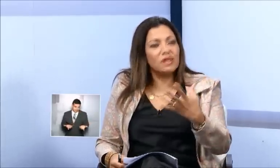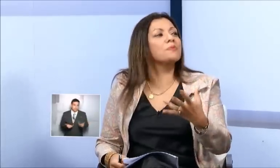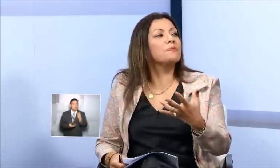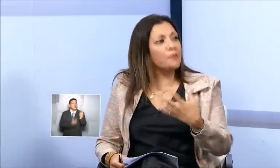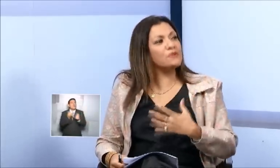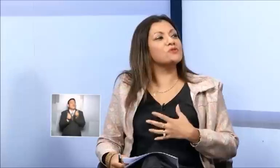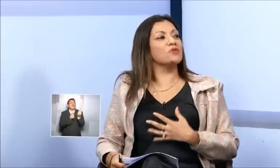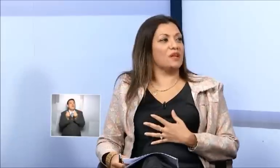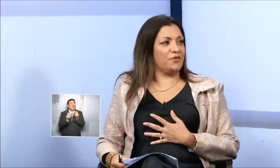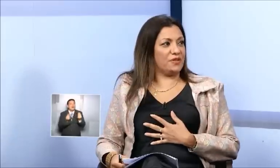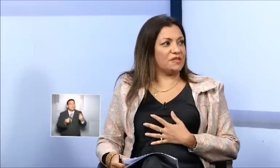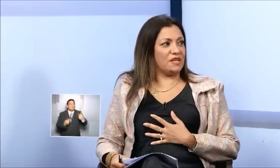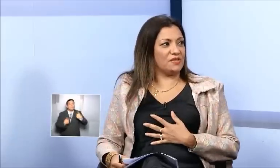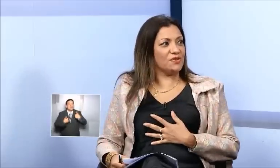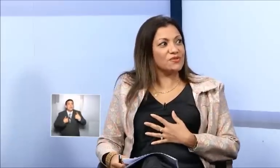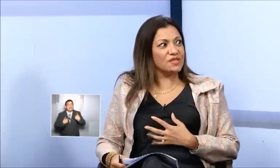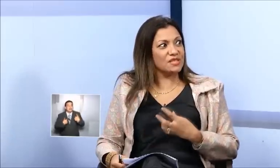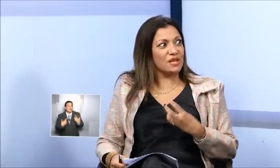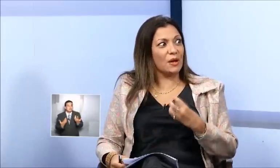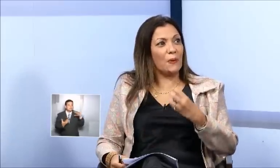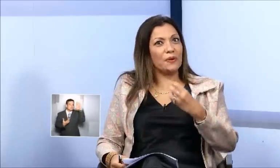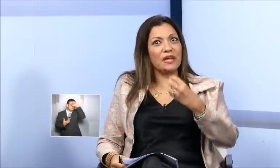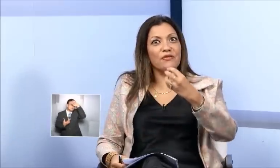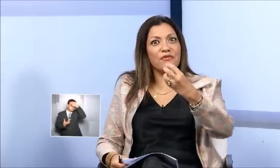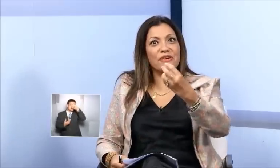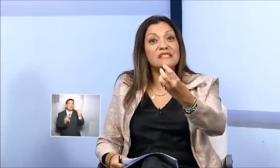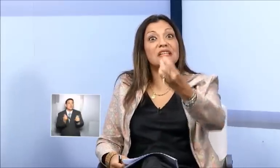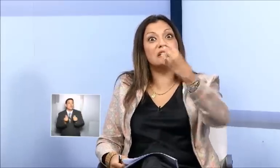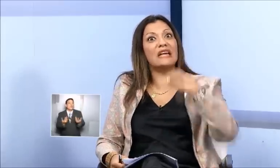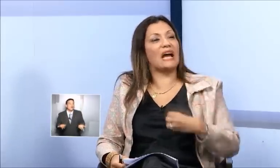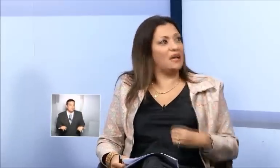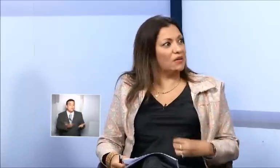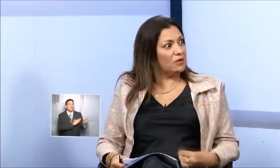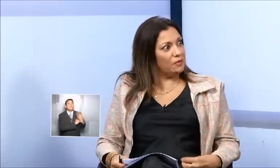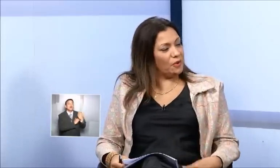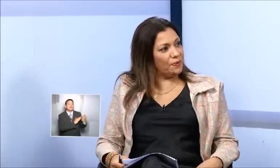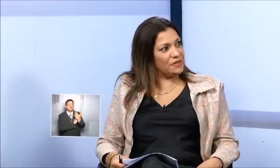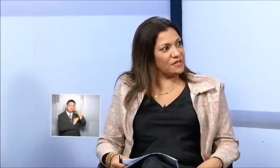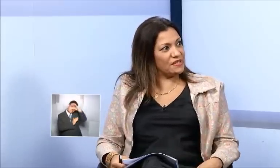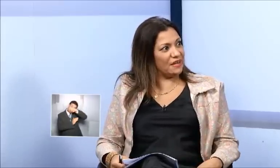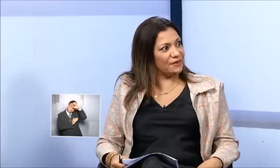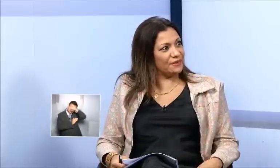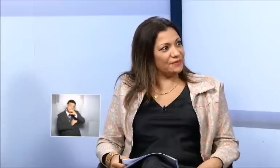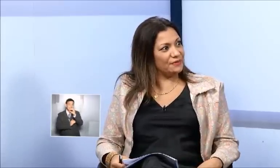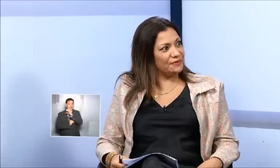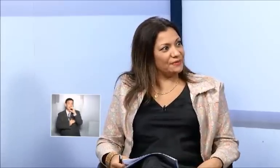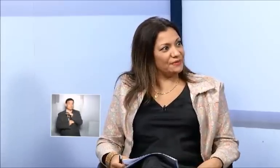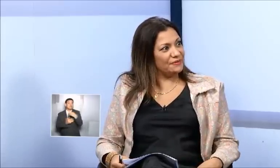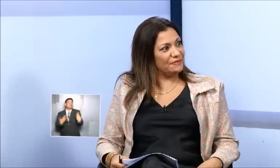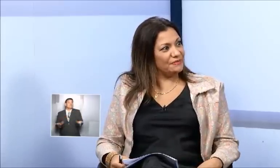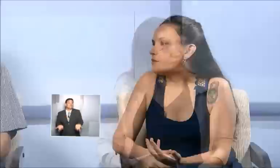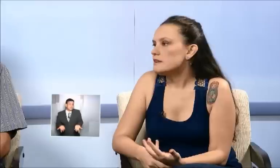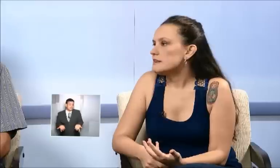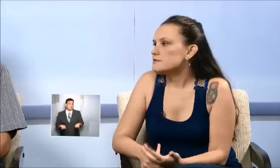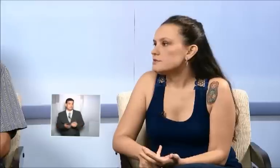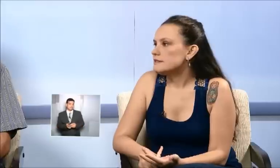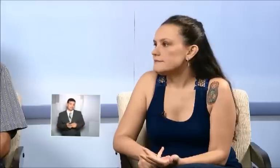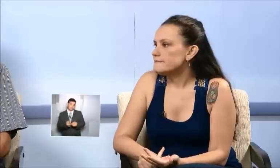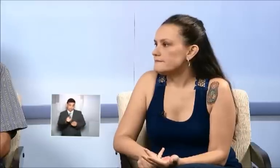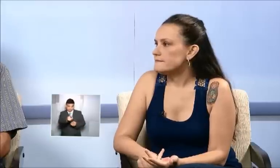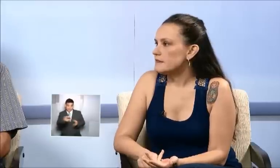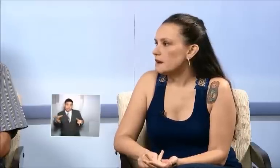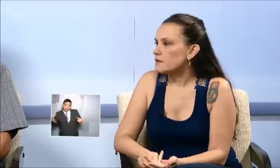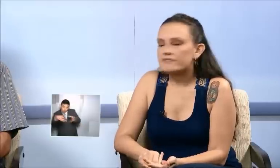Como que eu tenho que me posicionar frente a isso? Ou seja, o que vai facilitar o meu aprendizado? Estar na comunidade